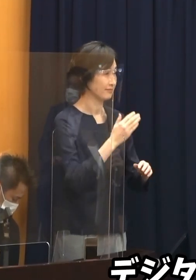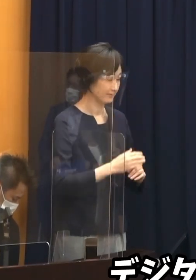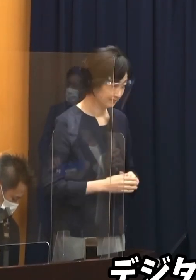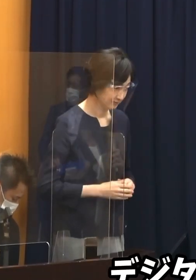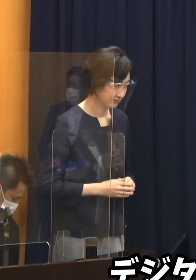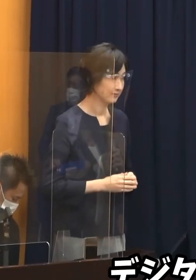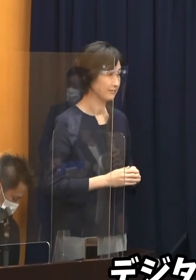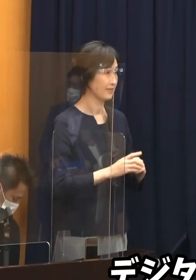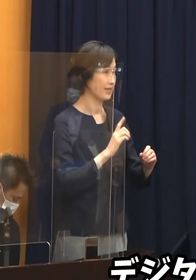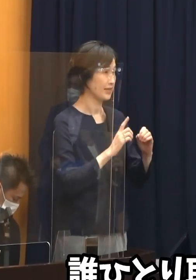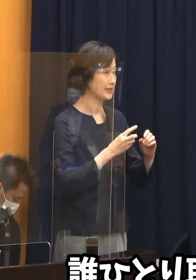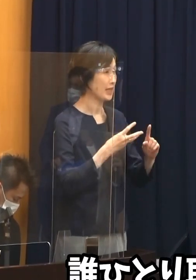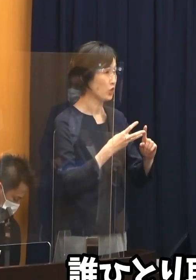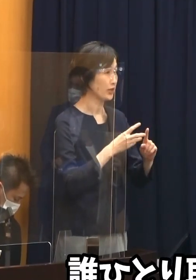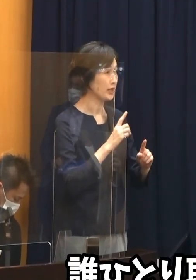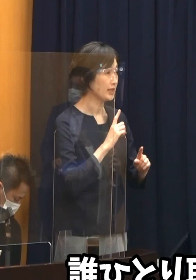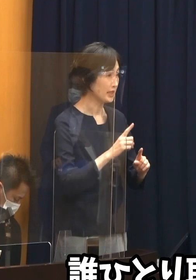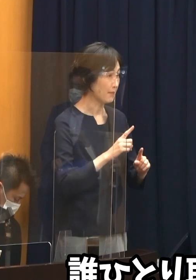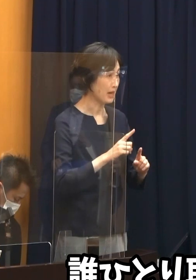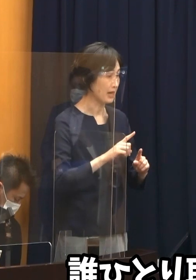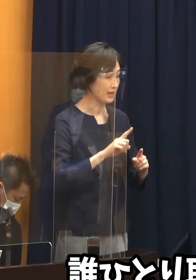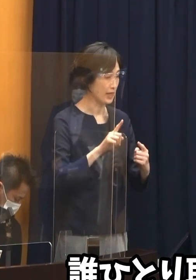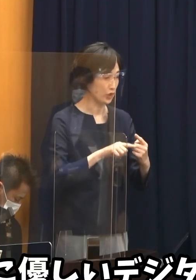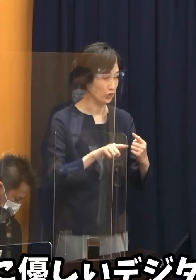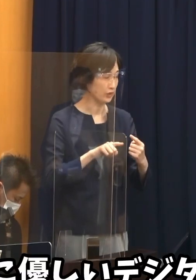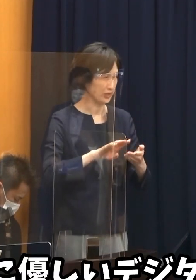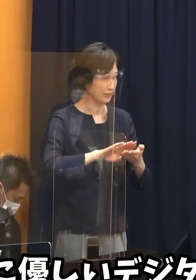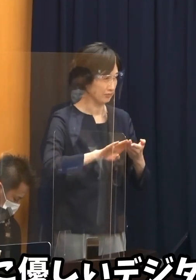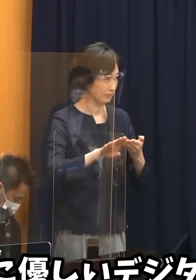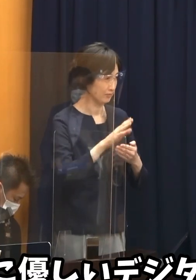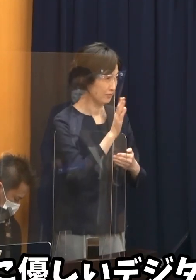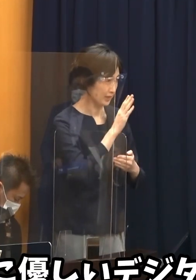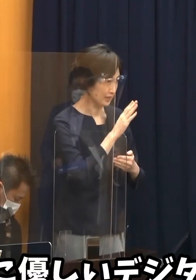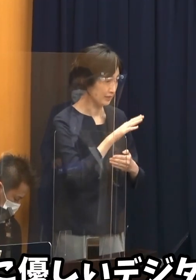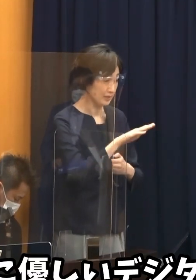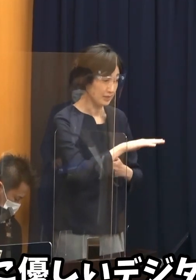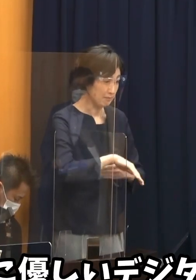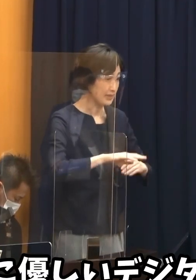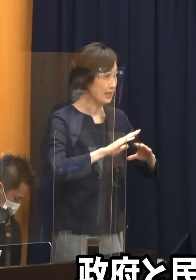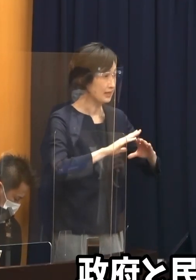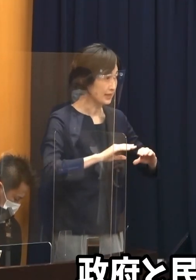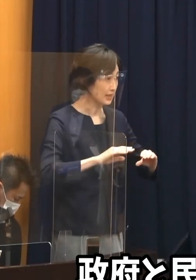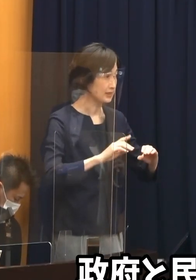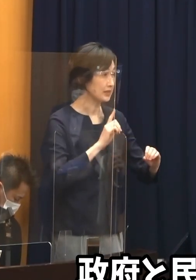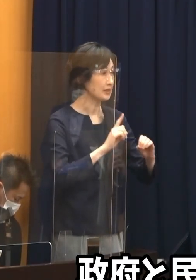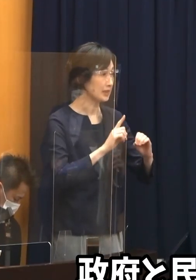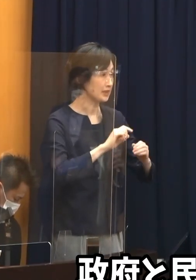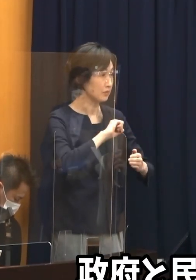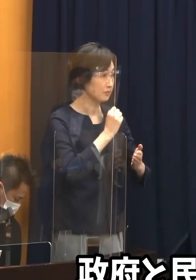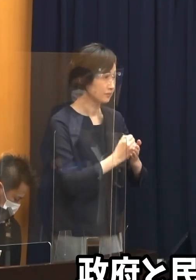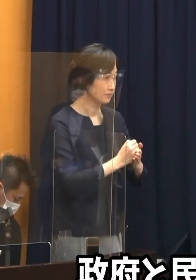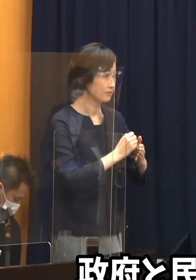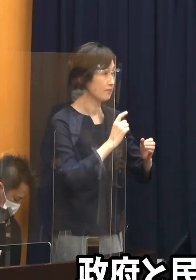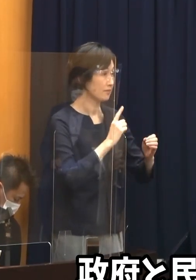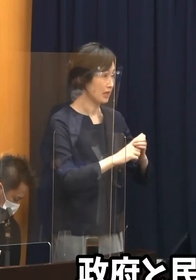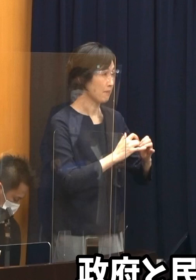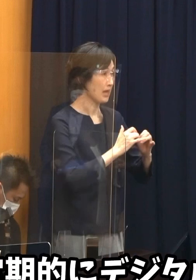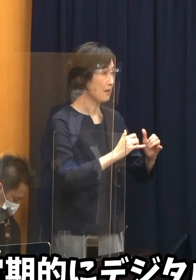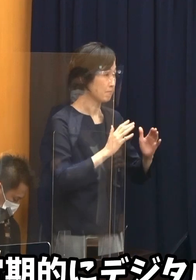ジタルの日は誰一人取り残さない、人に優しいデジタル化を実現するため、政府と民間が共同で定期的に